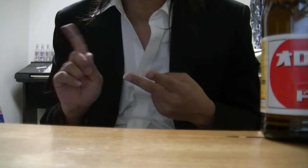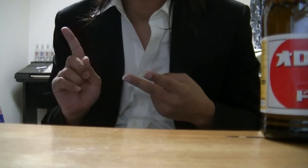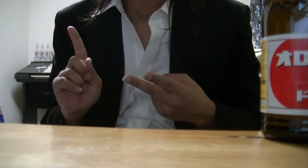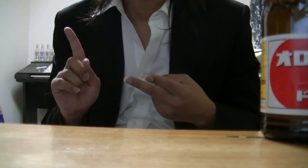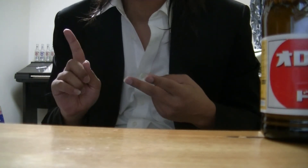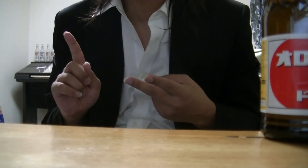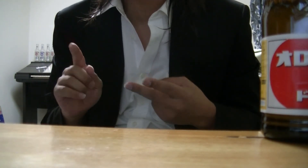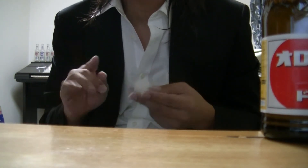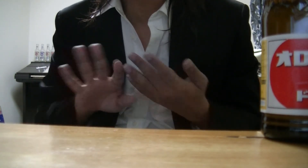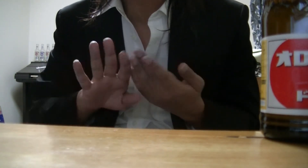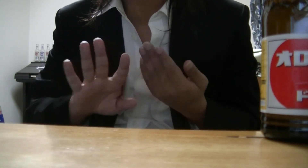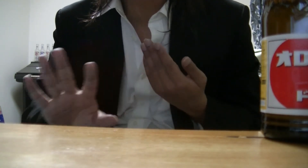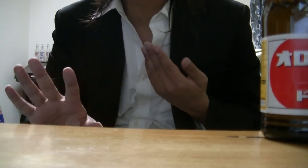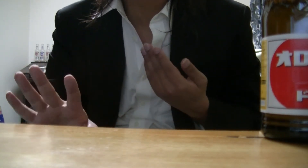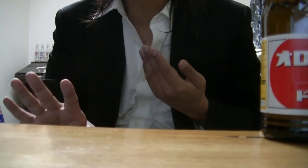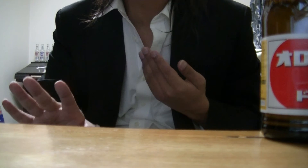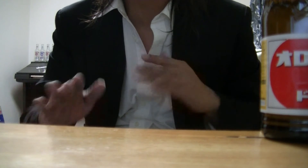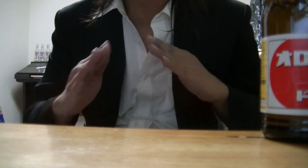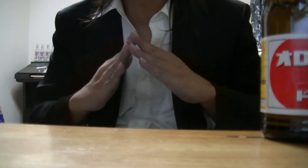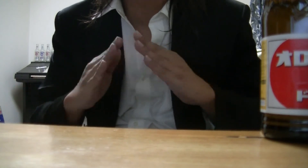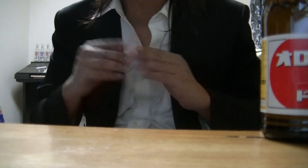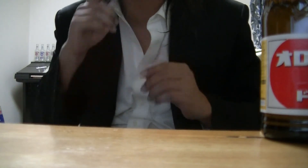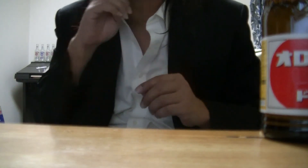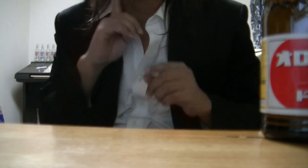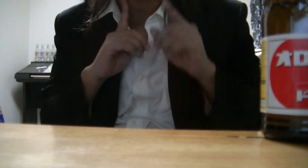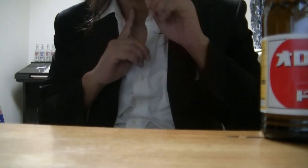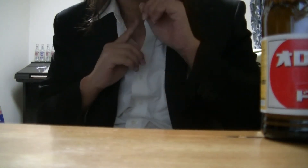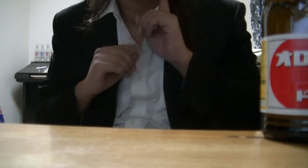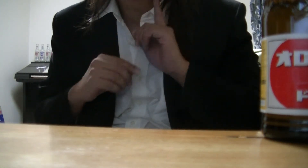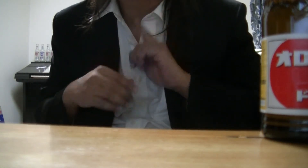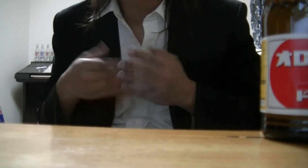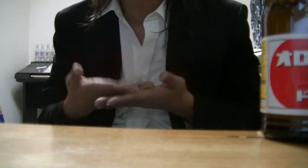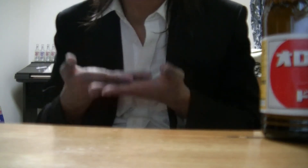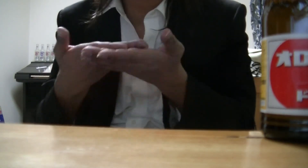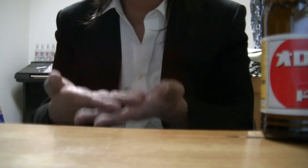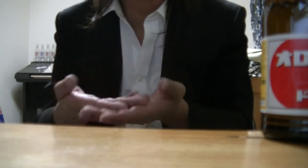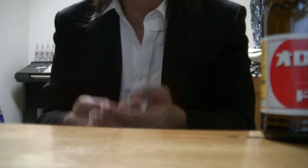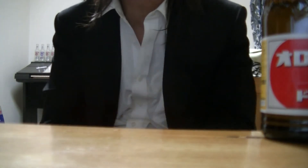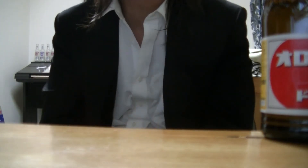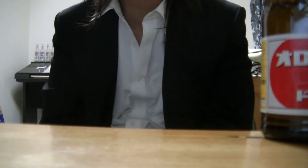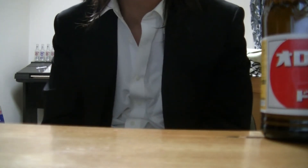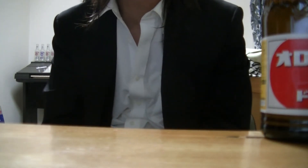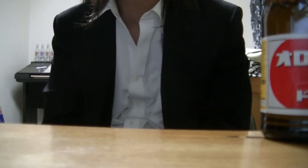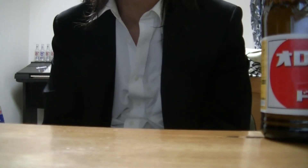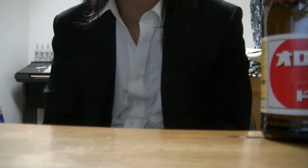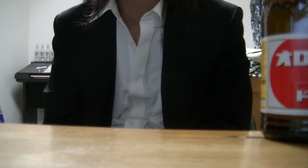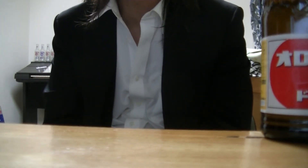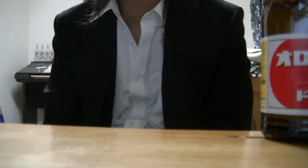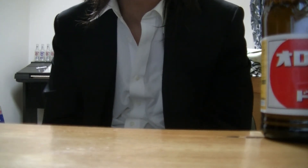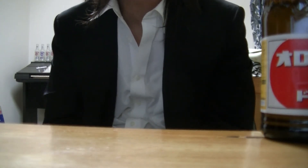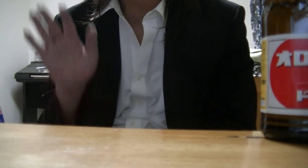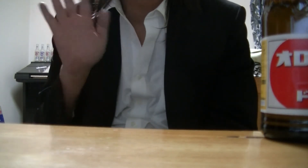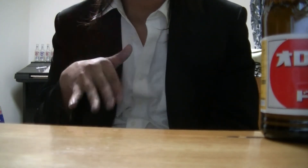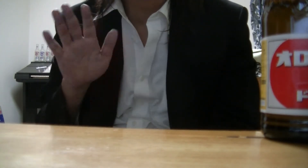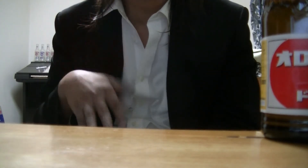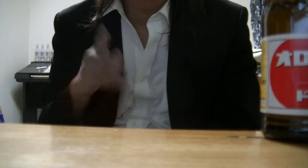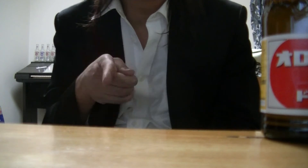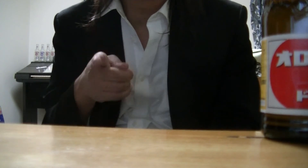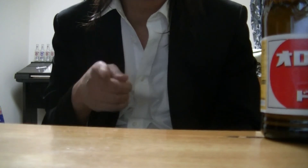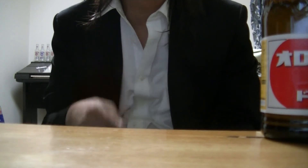他の店が泣いて悔しがるサービスっていう本です。これね、香取さんの方で一番泣い